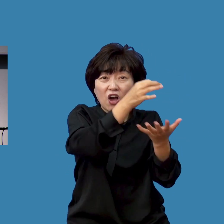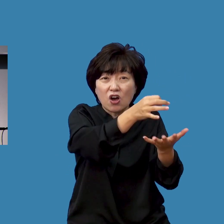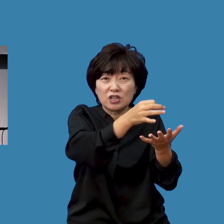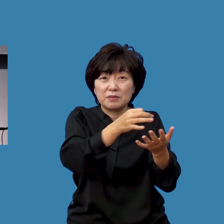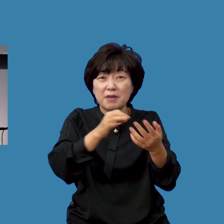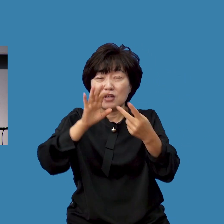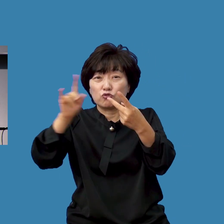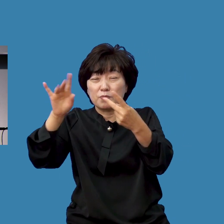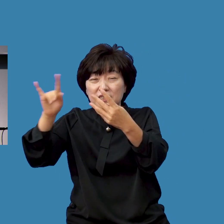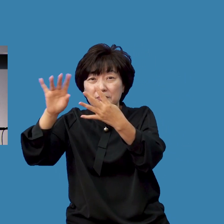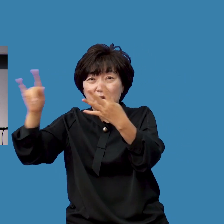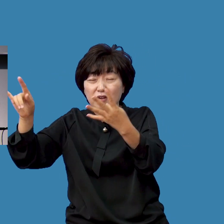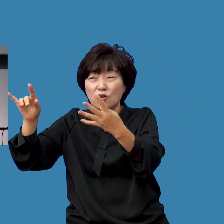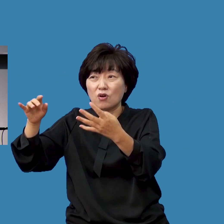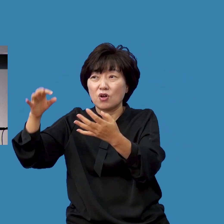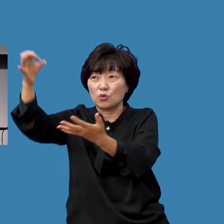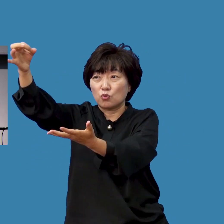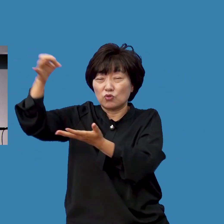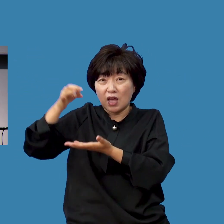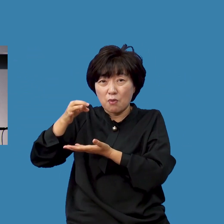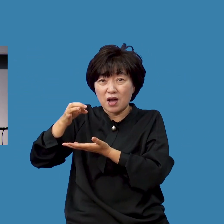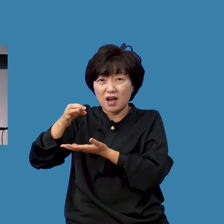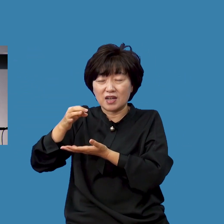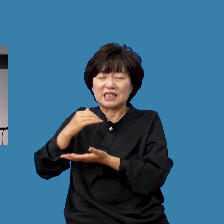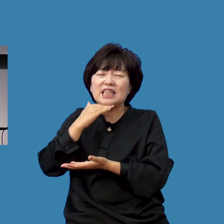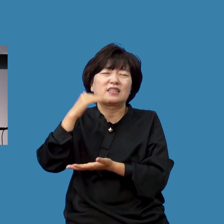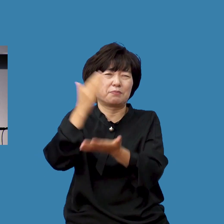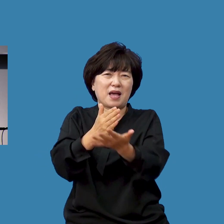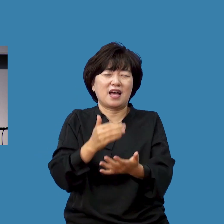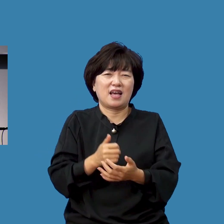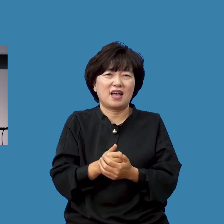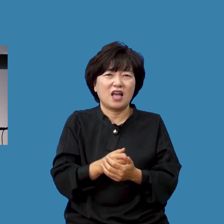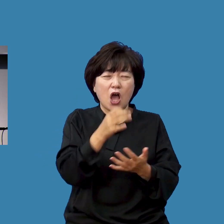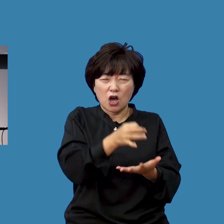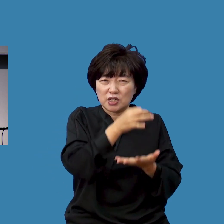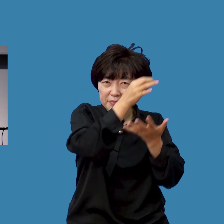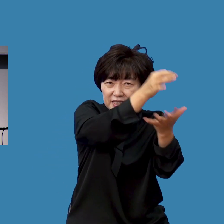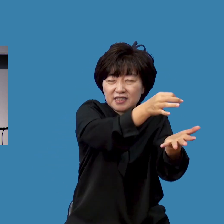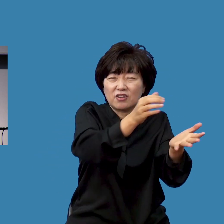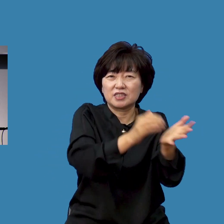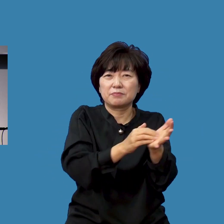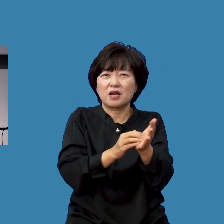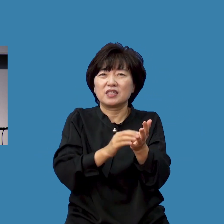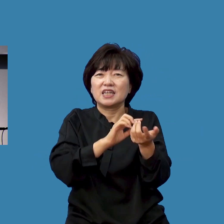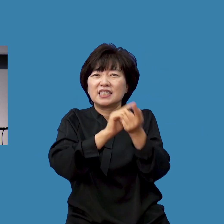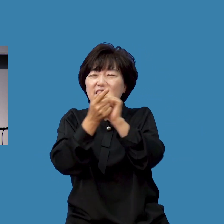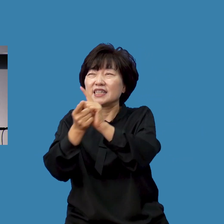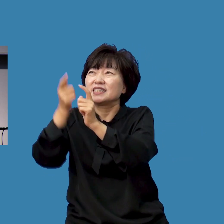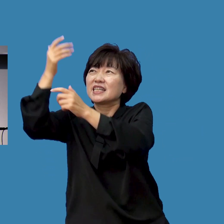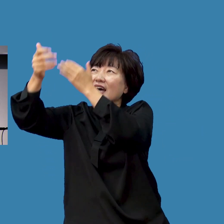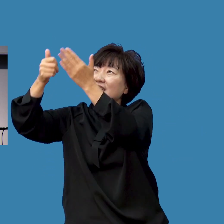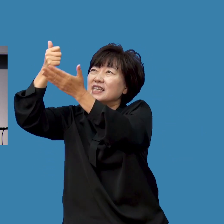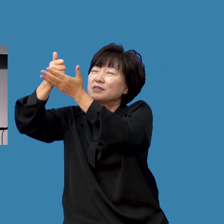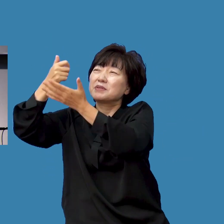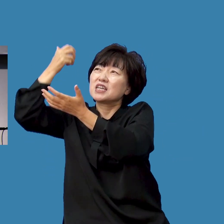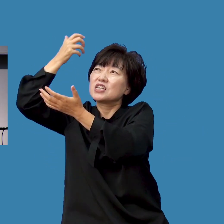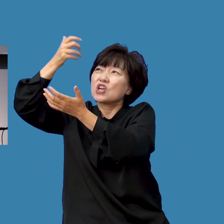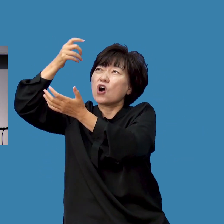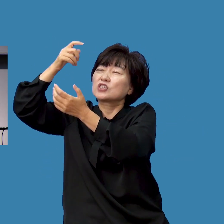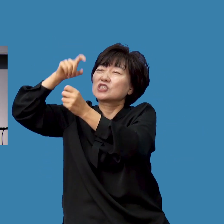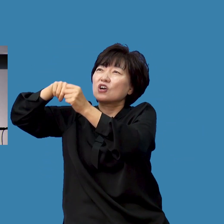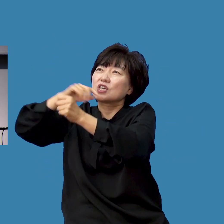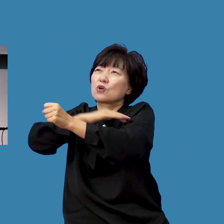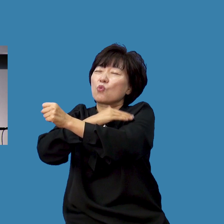헌금에 따따블로 하나님이 축복하신다, 이딴 거 기대하지 마요. 헌금을 드렸으면 그 대신 하나님이 여러분에게